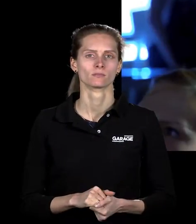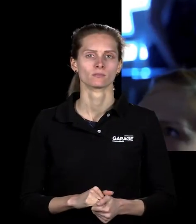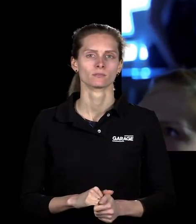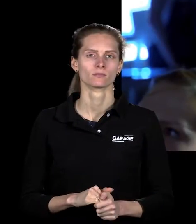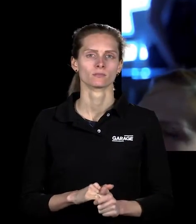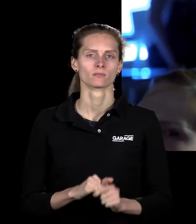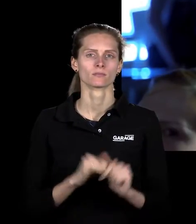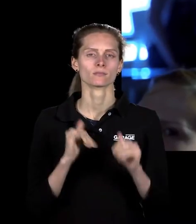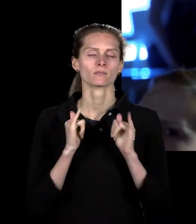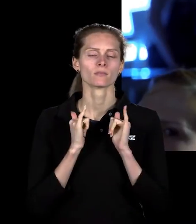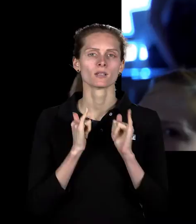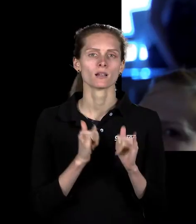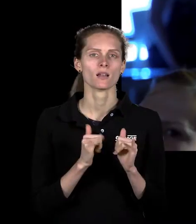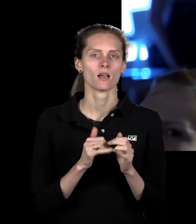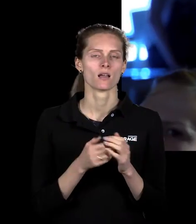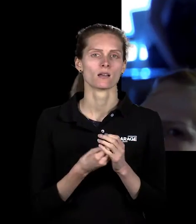Для